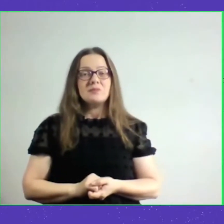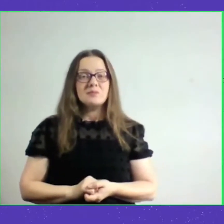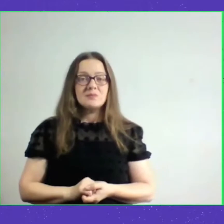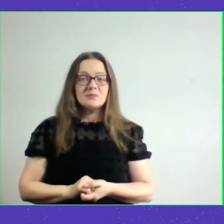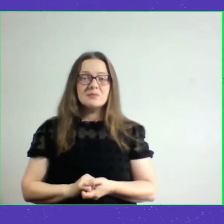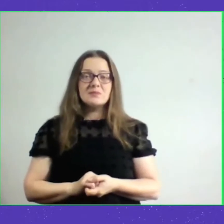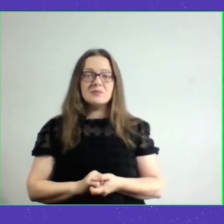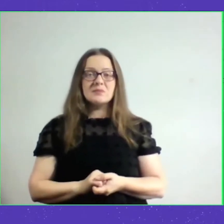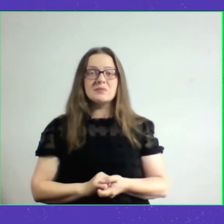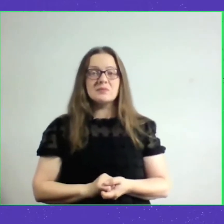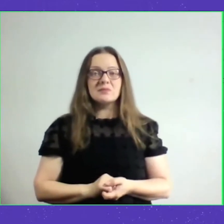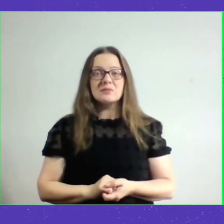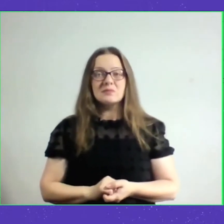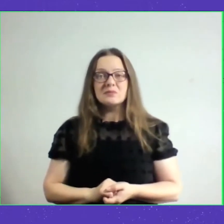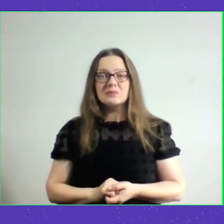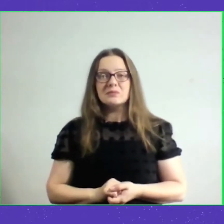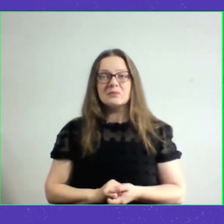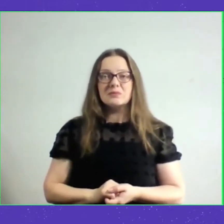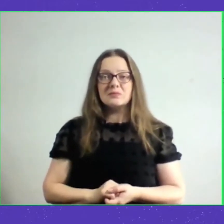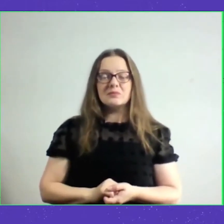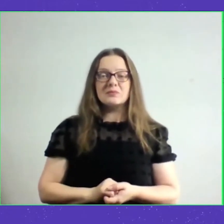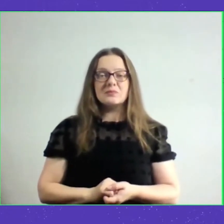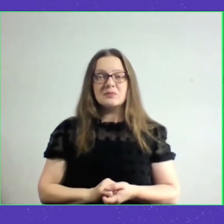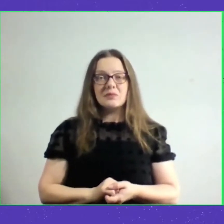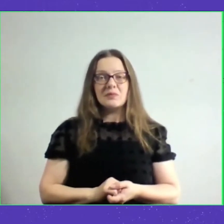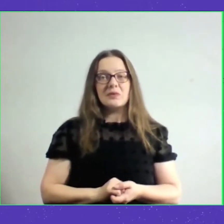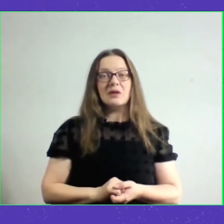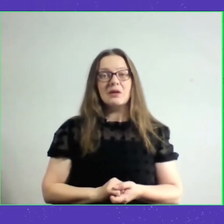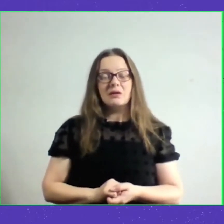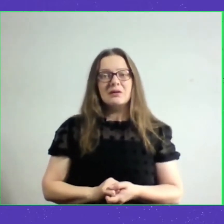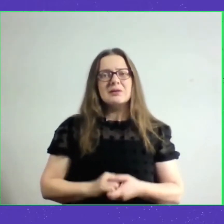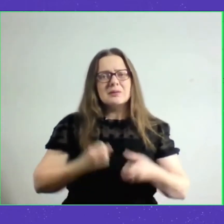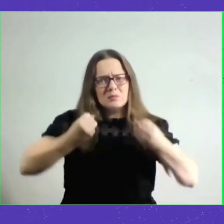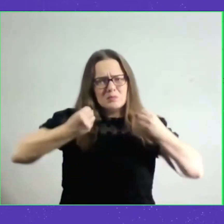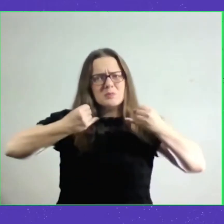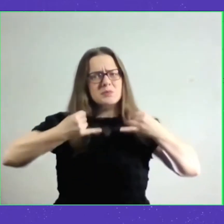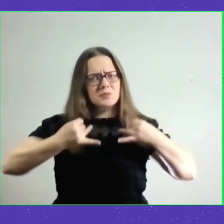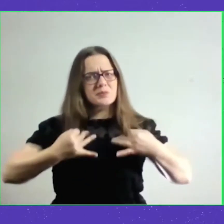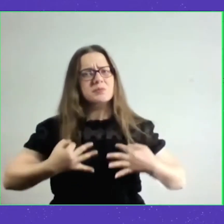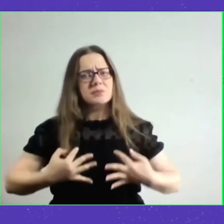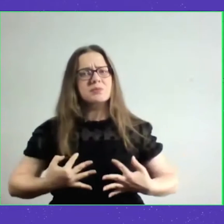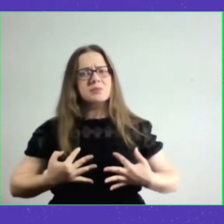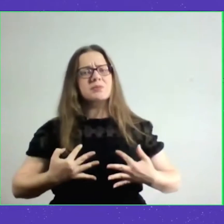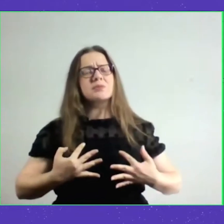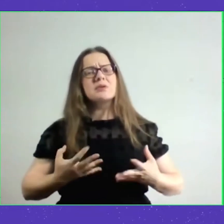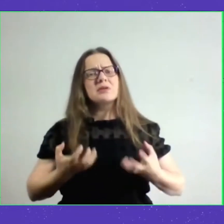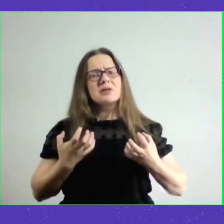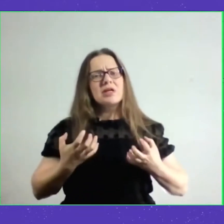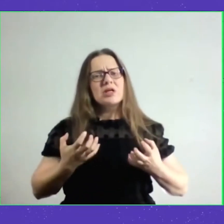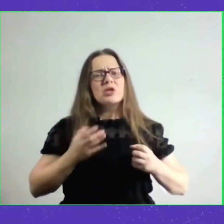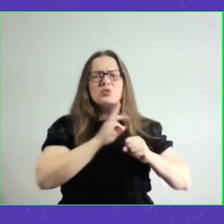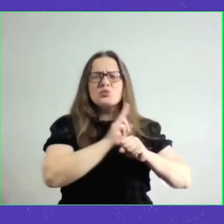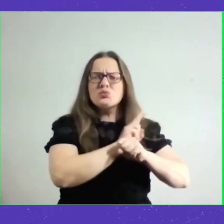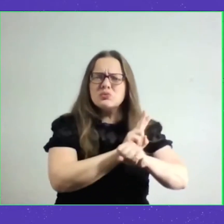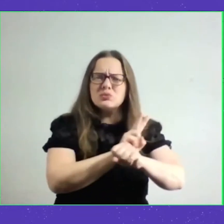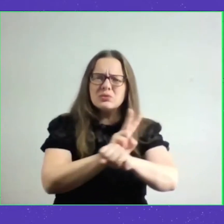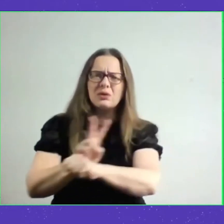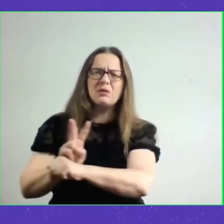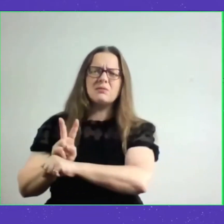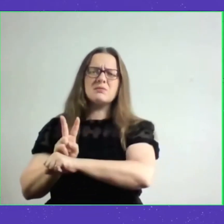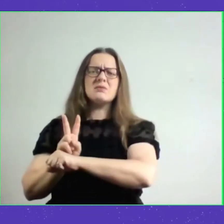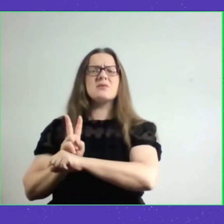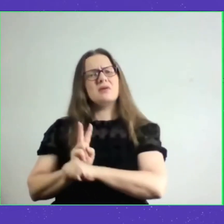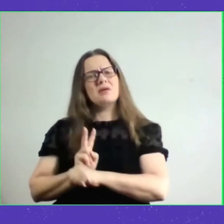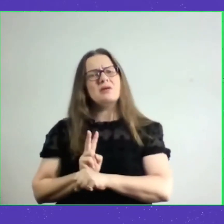Não sei se eu estou sendo forte demais, mas de fato nós queremos nos ajudar aqui. Essa é uma comunhão de